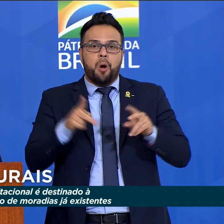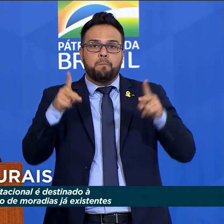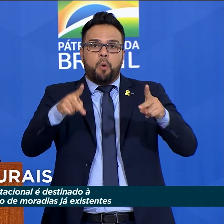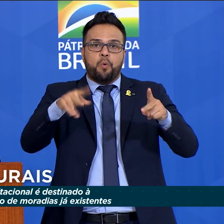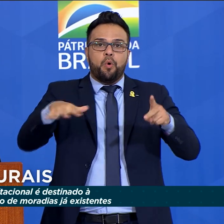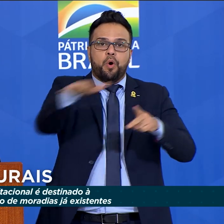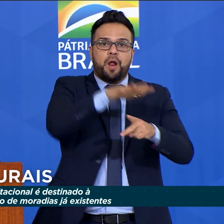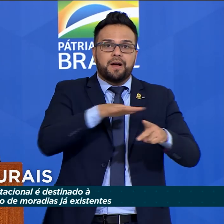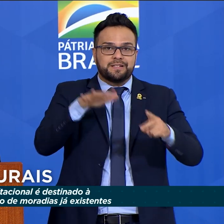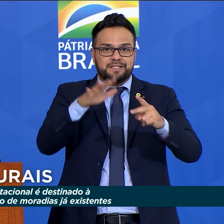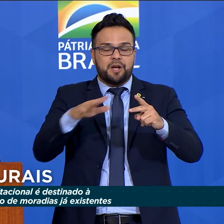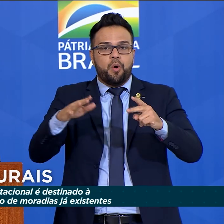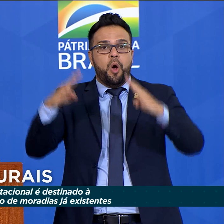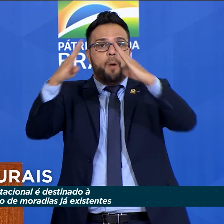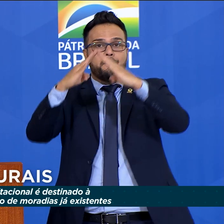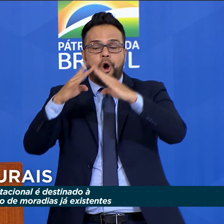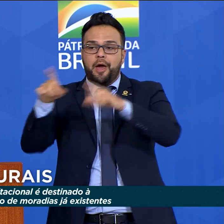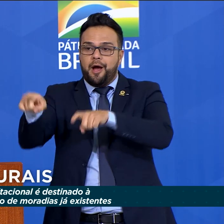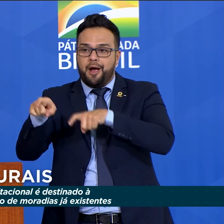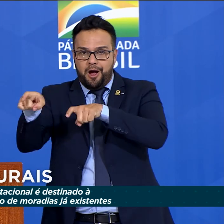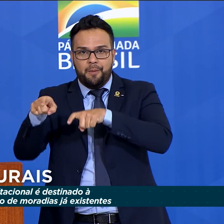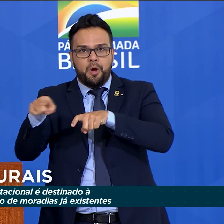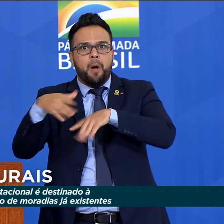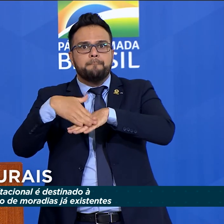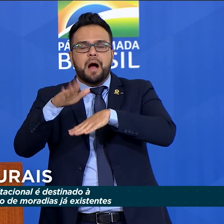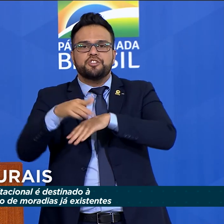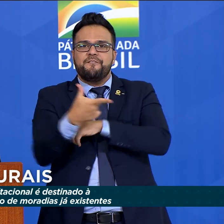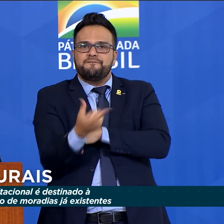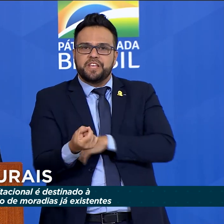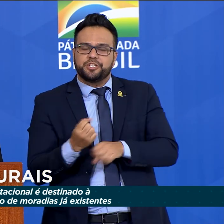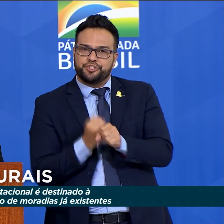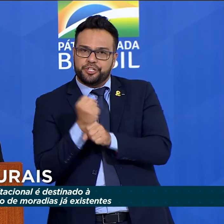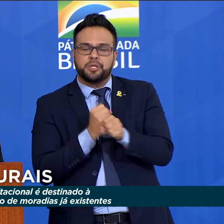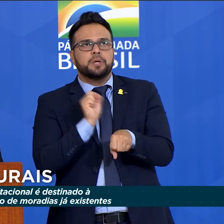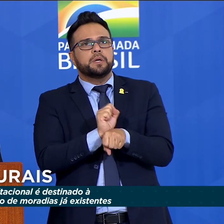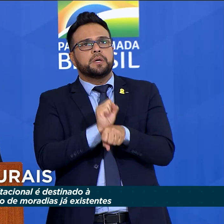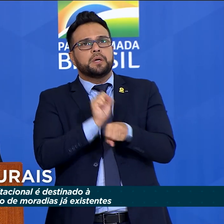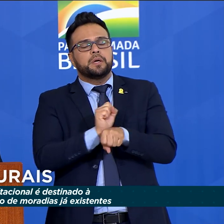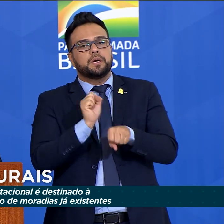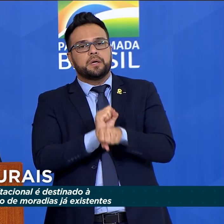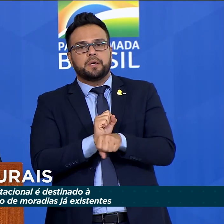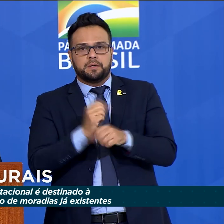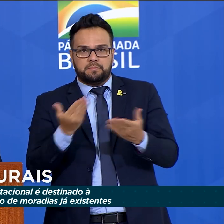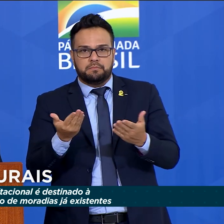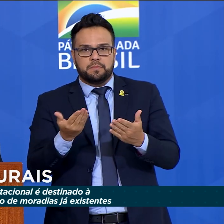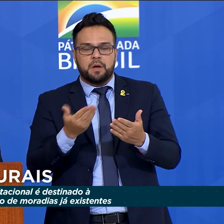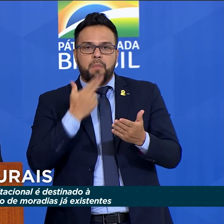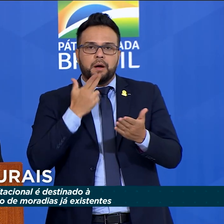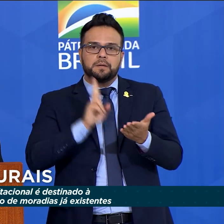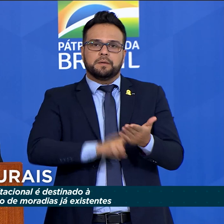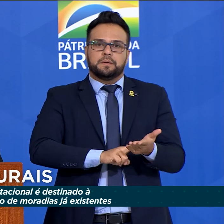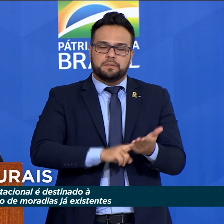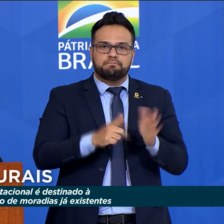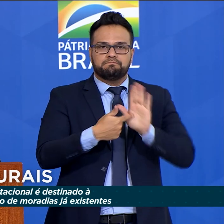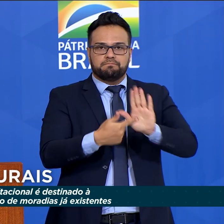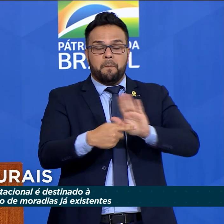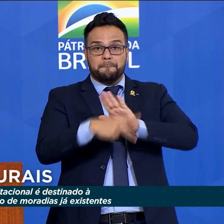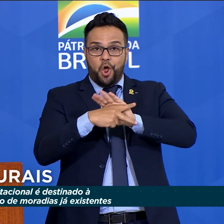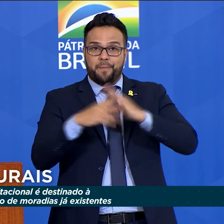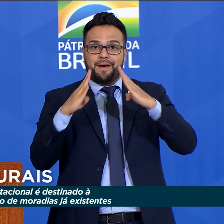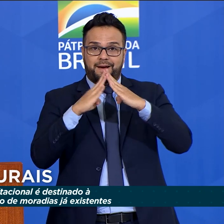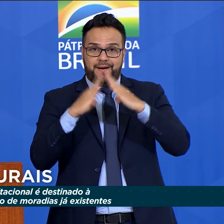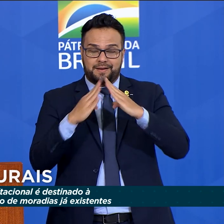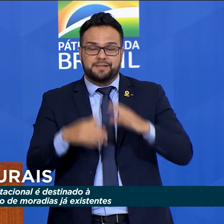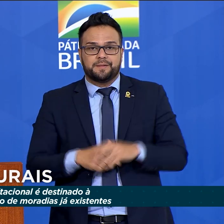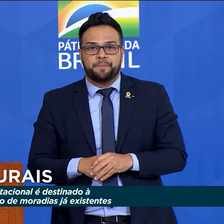população que está lá no campo, muitos há mais de 20 anos, esperando pelo seu título de propriedade. Então,